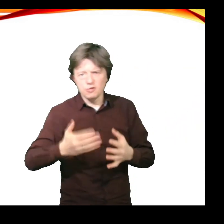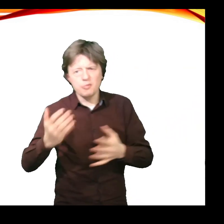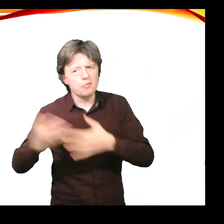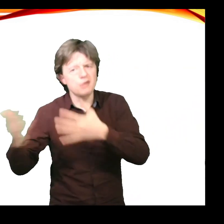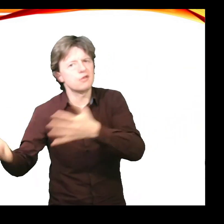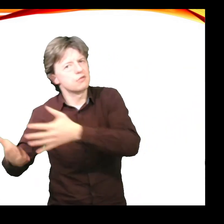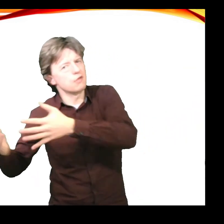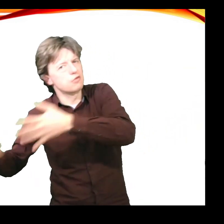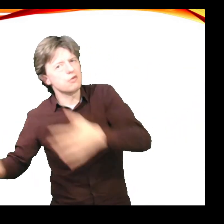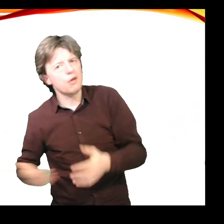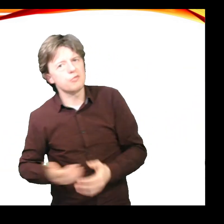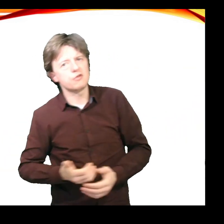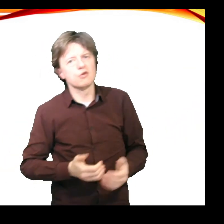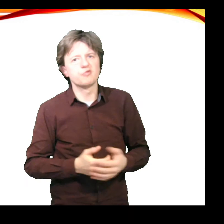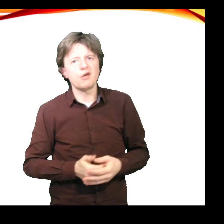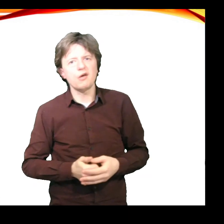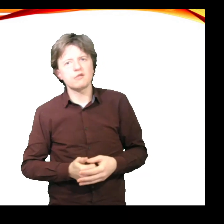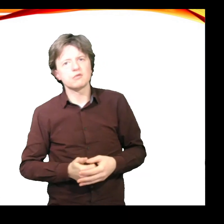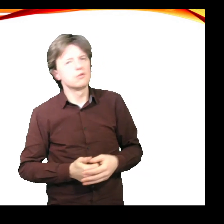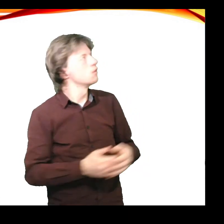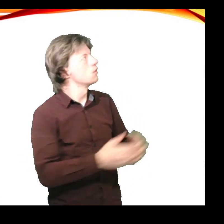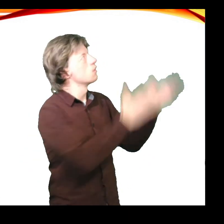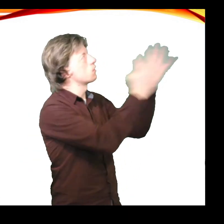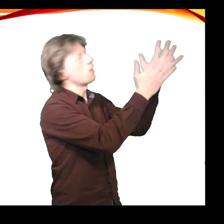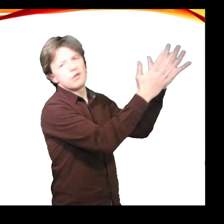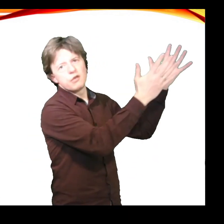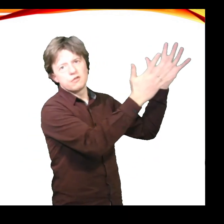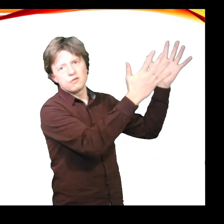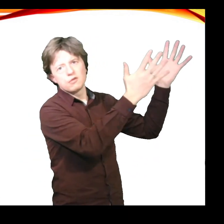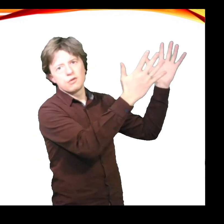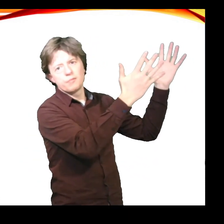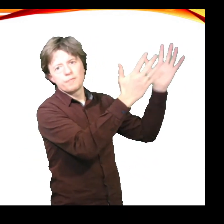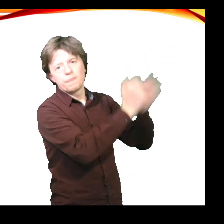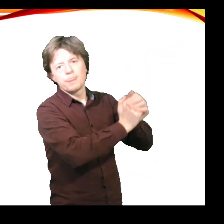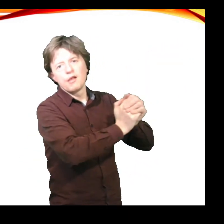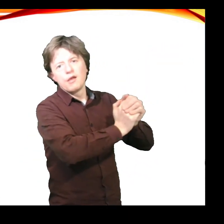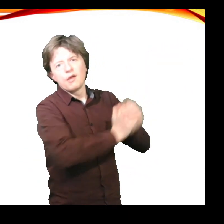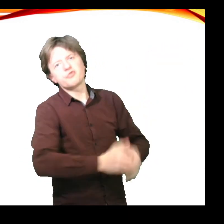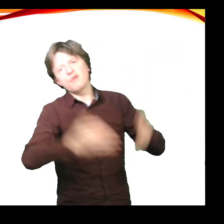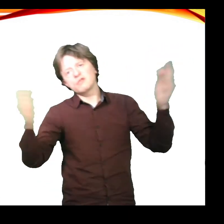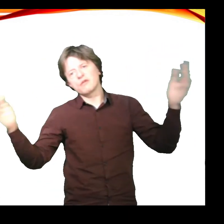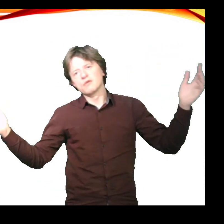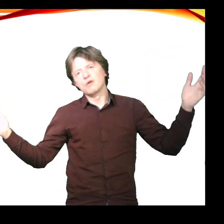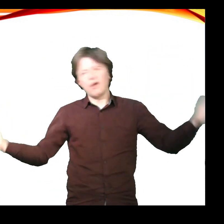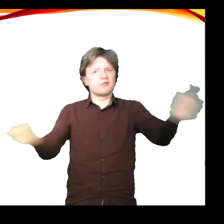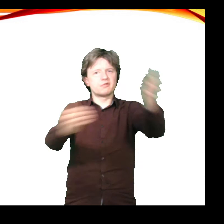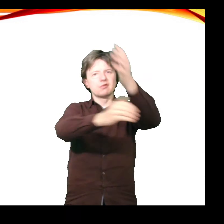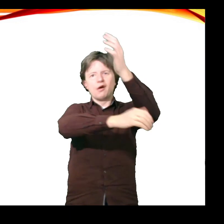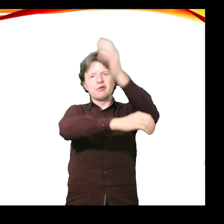Ben je bang dat corona misschien nooit voorbij gaat? Kijk naar Jezus. En verdwijnt dan alles als sneeuw